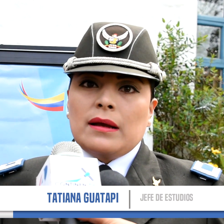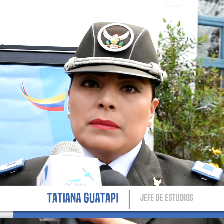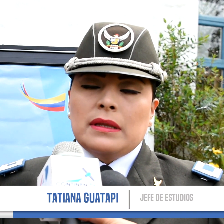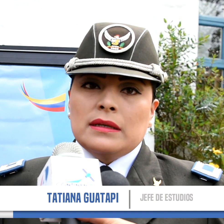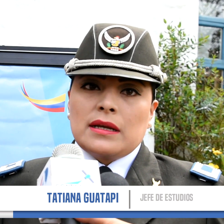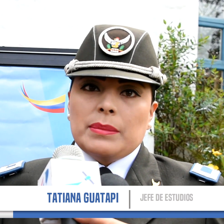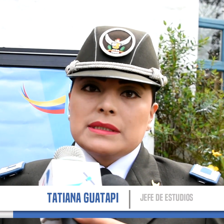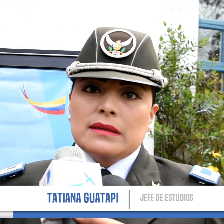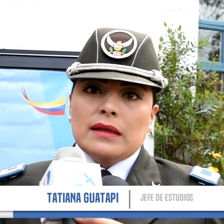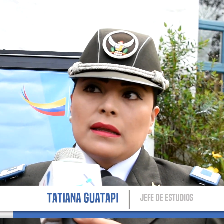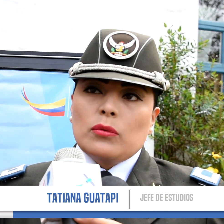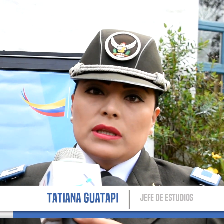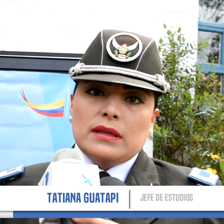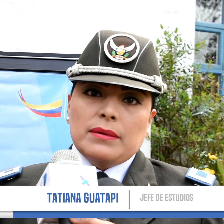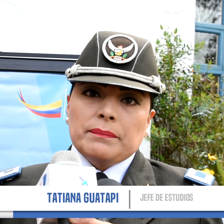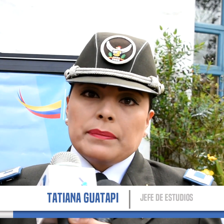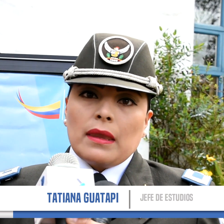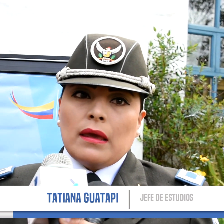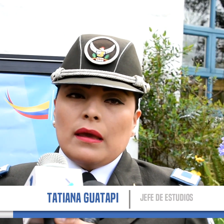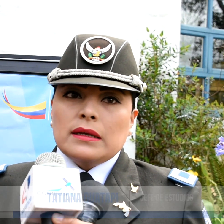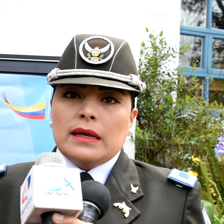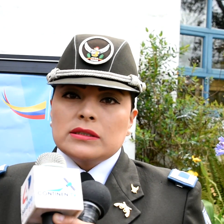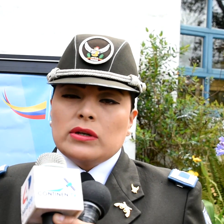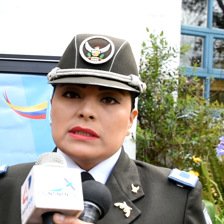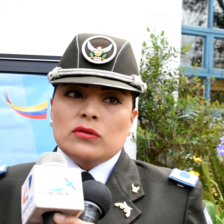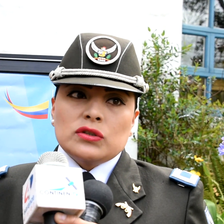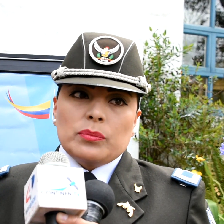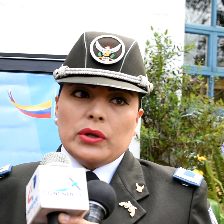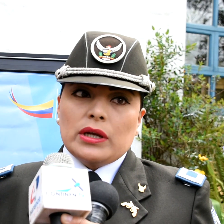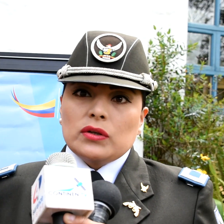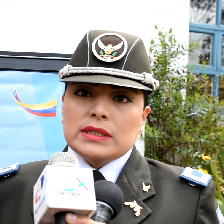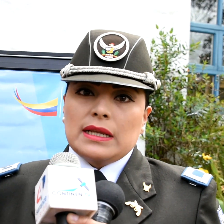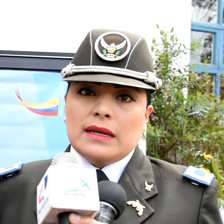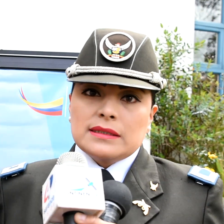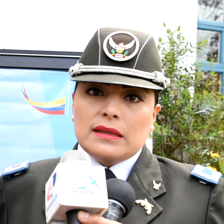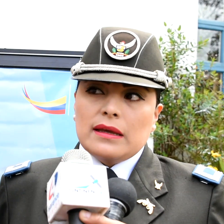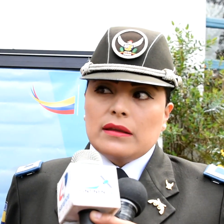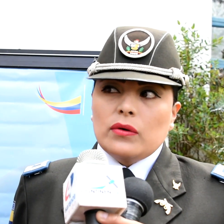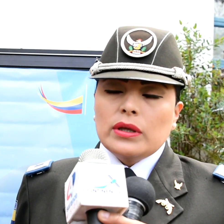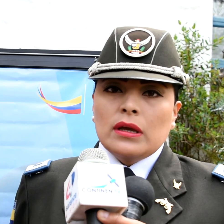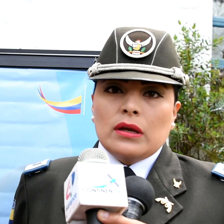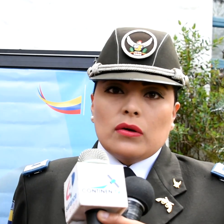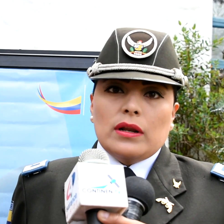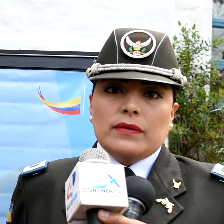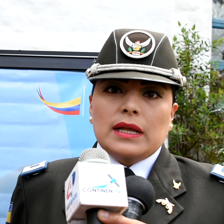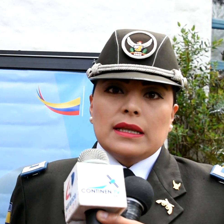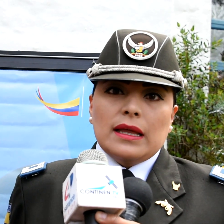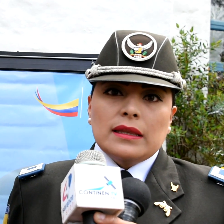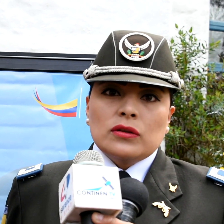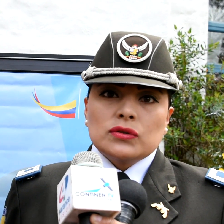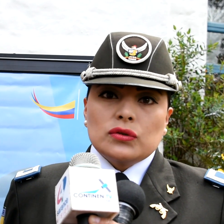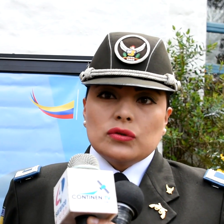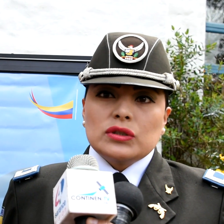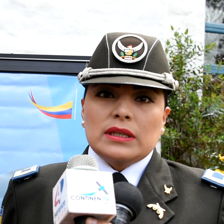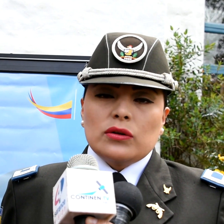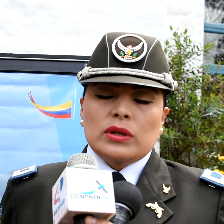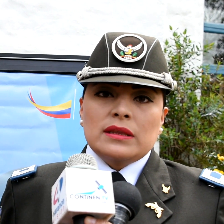discapacidad auditiva. Eso es de nuestro proyecto que se lanza el día de hoy con la finalidad de nosotros tener una